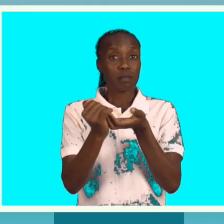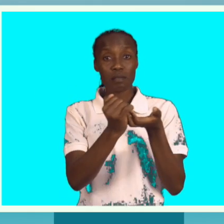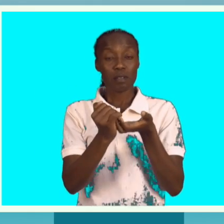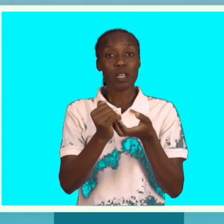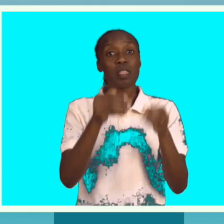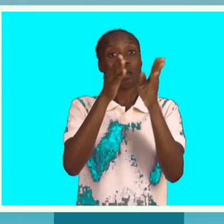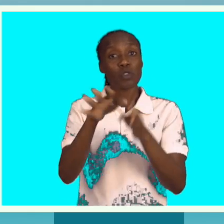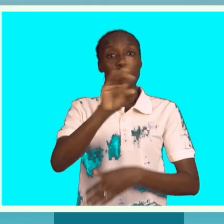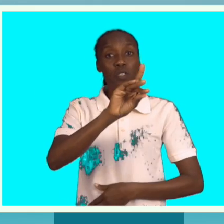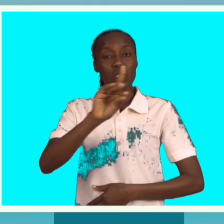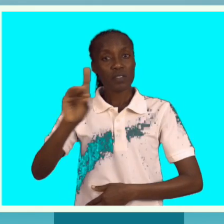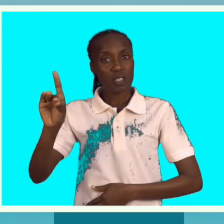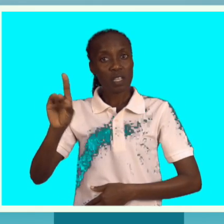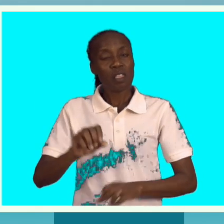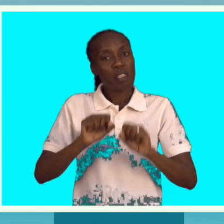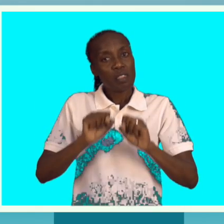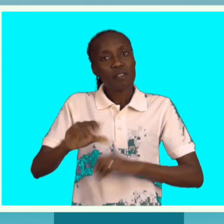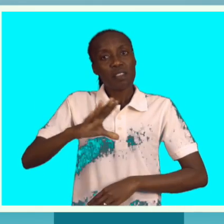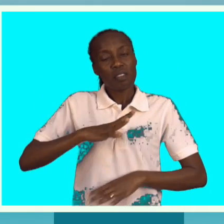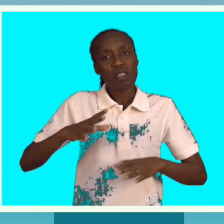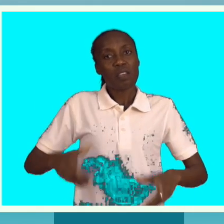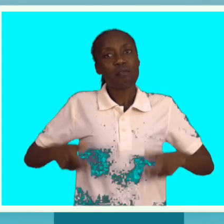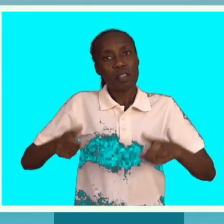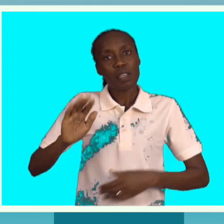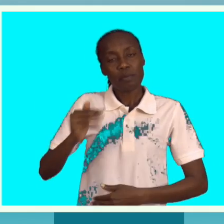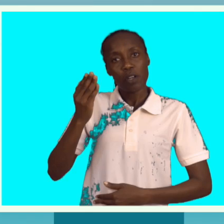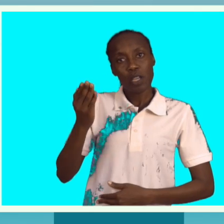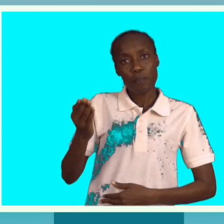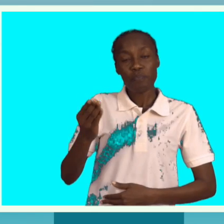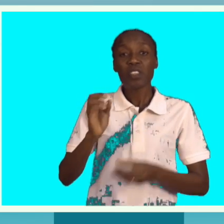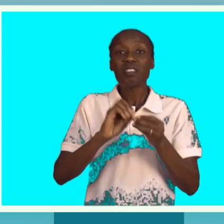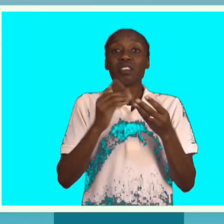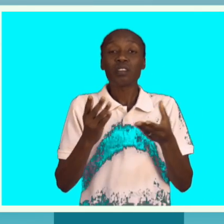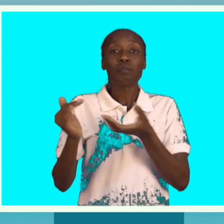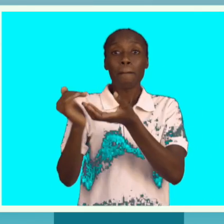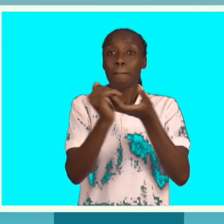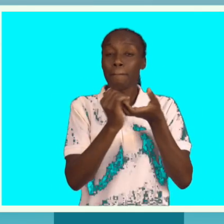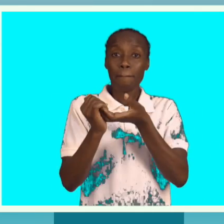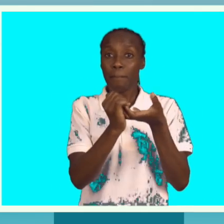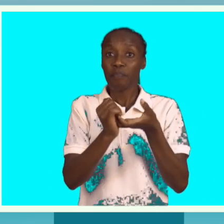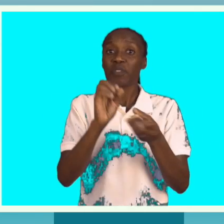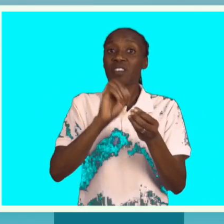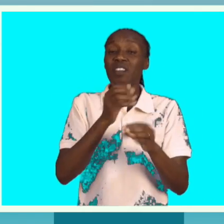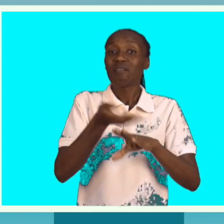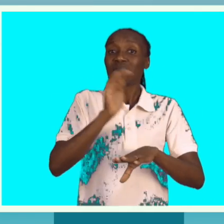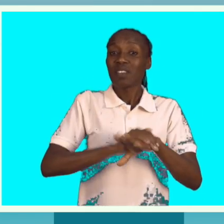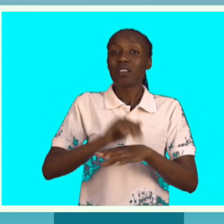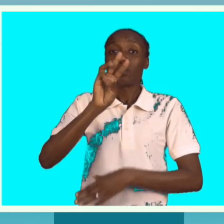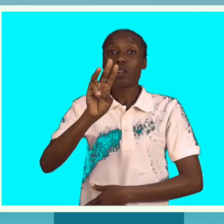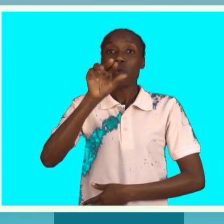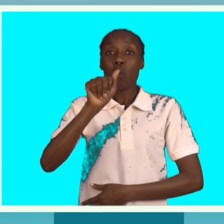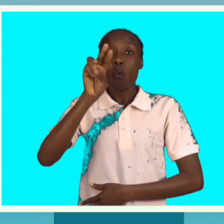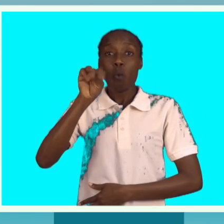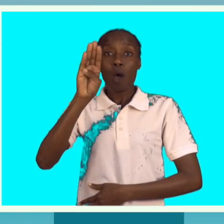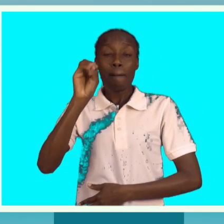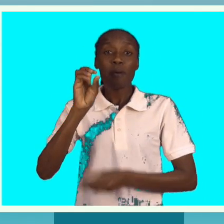parceria de que as pessoas com deficiência devem terem cadeiras apropriadas. É neste âmbito que estiveram cá, os